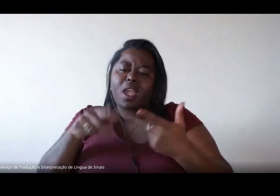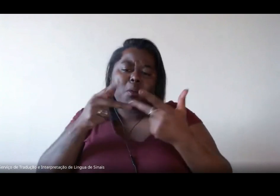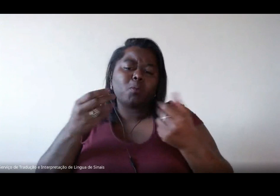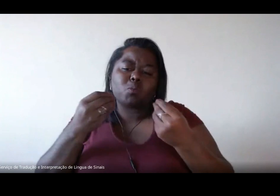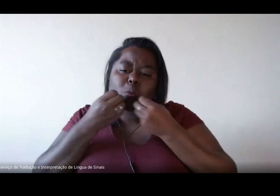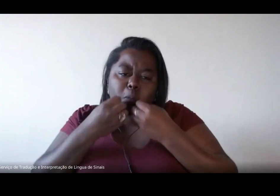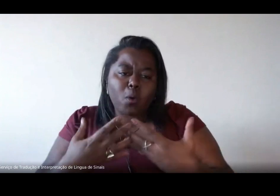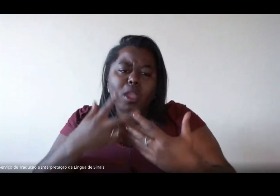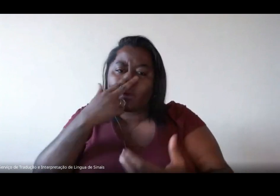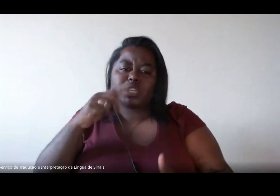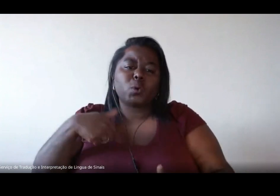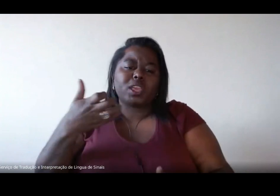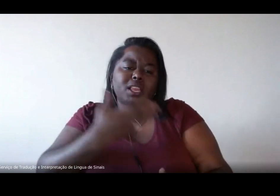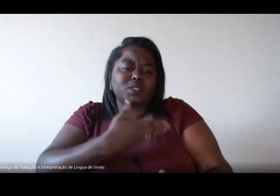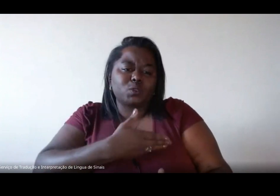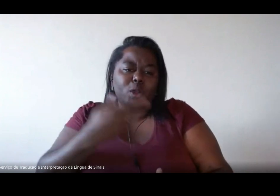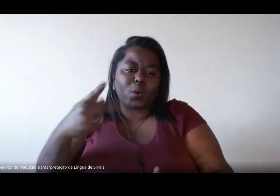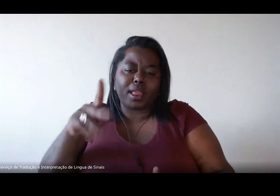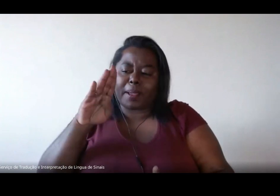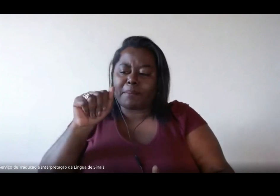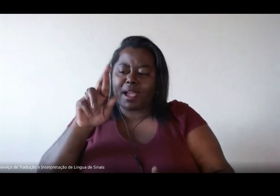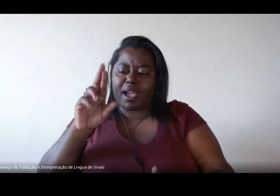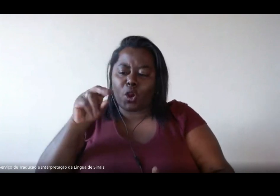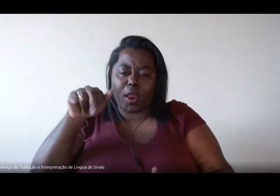coisa muito boa. Acho que eu queria ser sua colega, Barona.